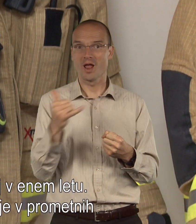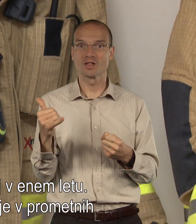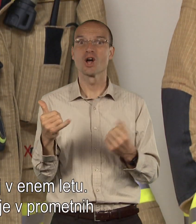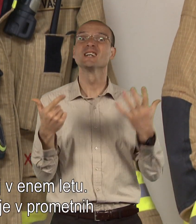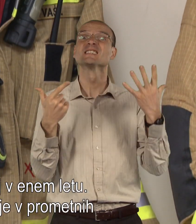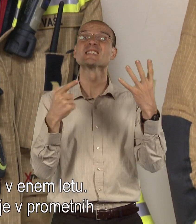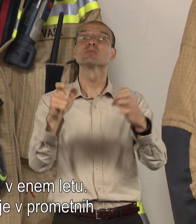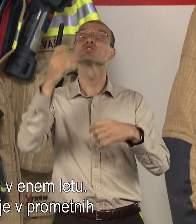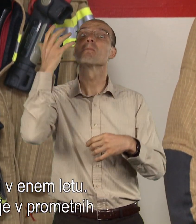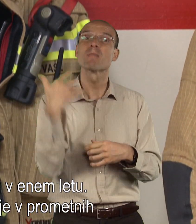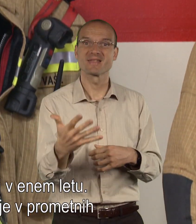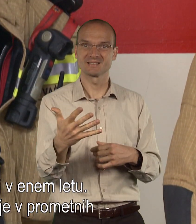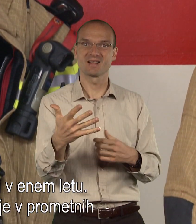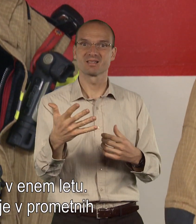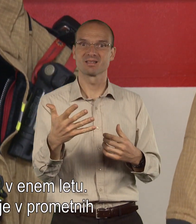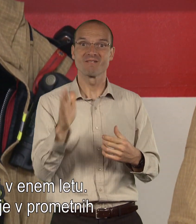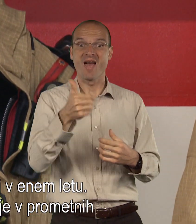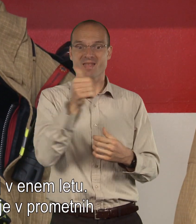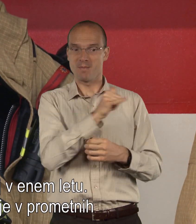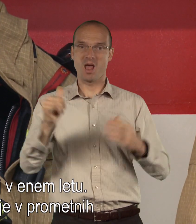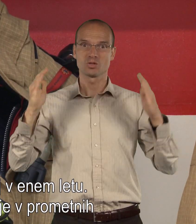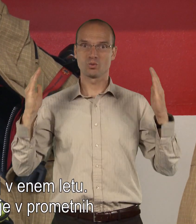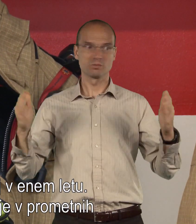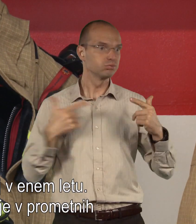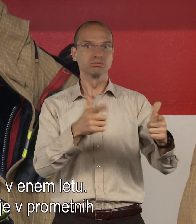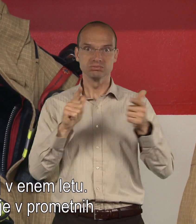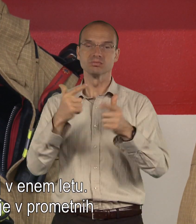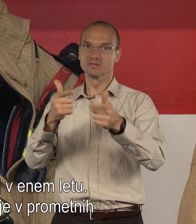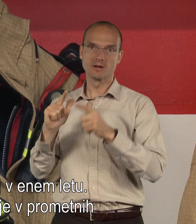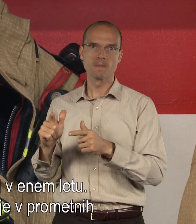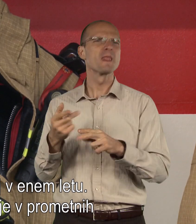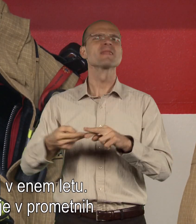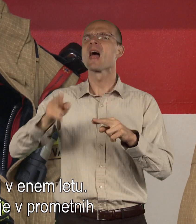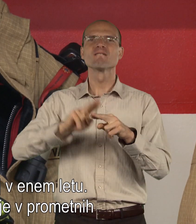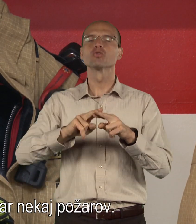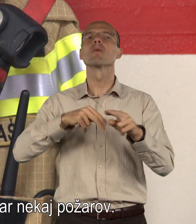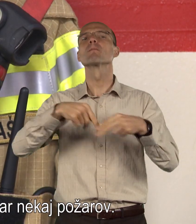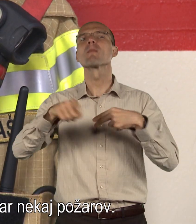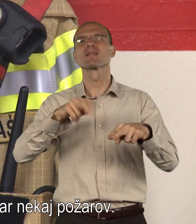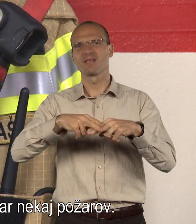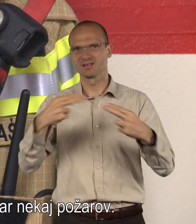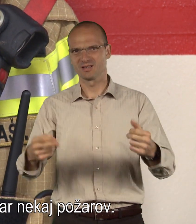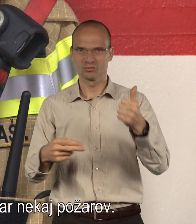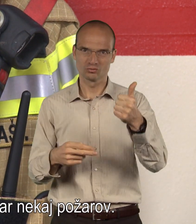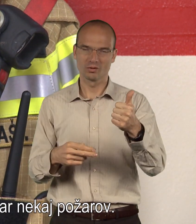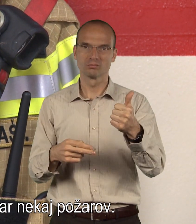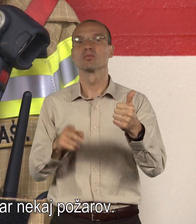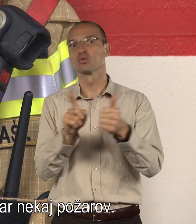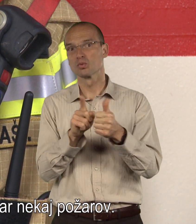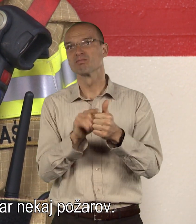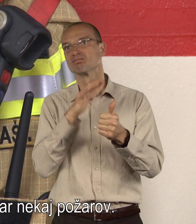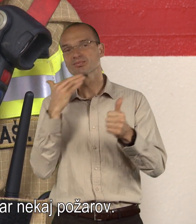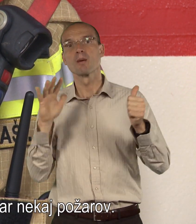na 750 intervencij v enem letu. Največje intervencij v prometnih nesrečah, je pa tudi kar